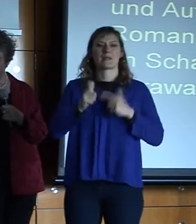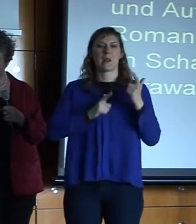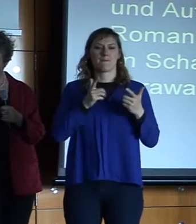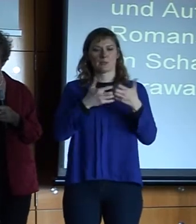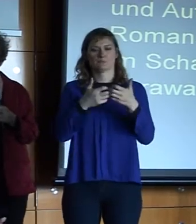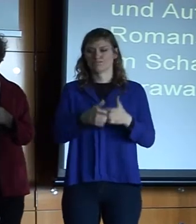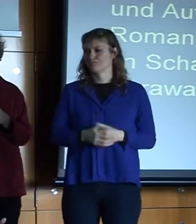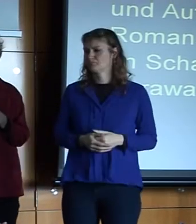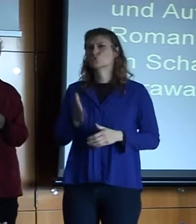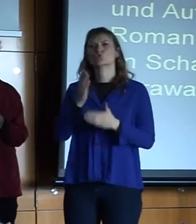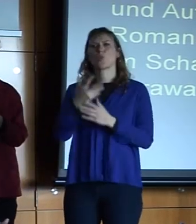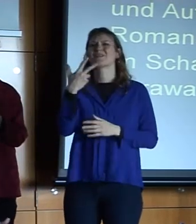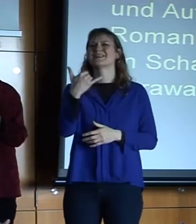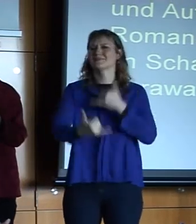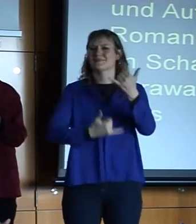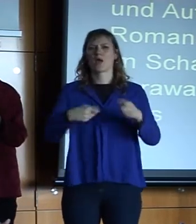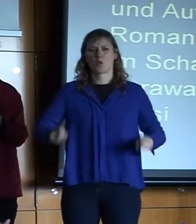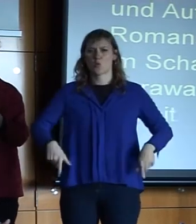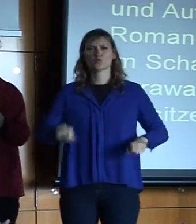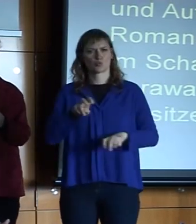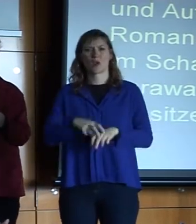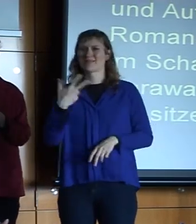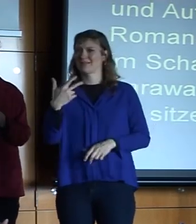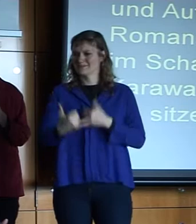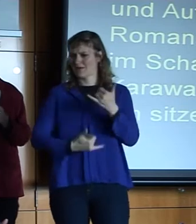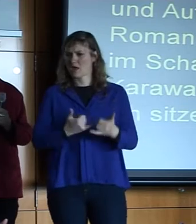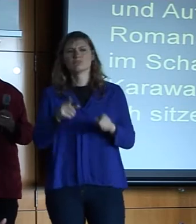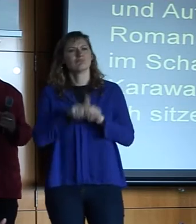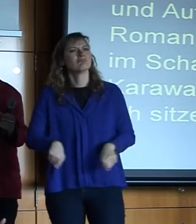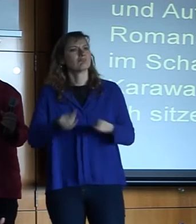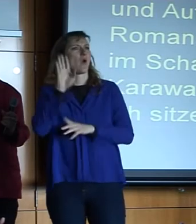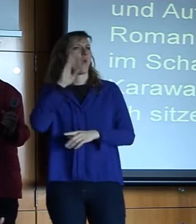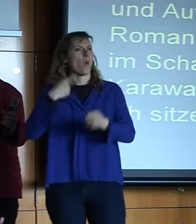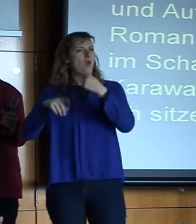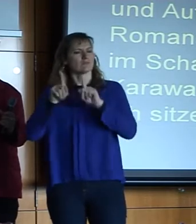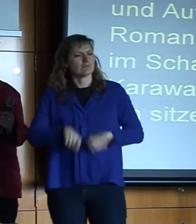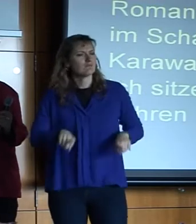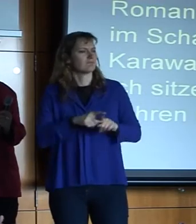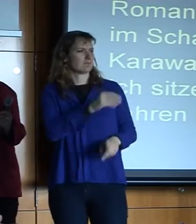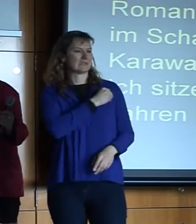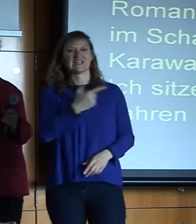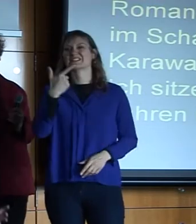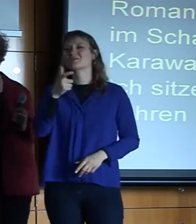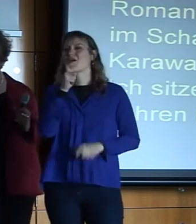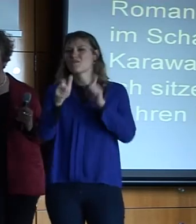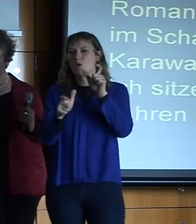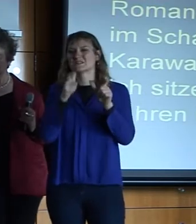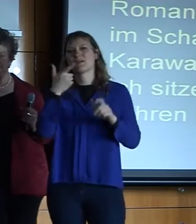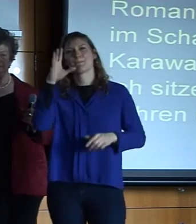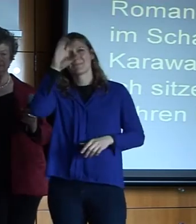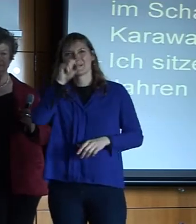Geschichte beginnen. Ich sitze seit 30 Jahren im Rollstuhl und höre seit 30 Jahren zwei Begriffe oder